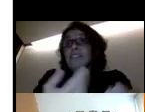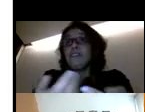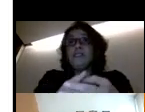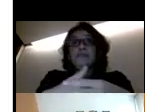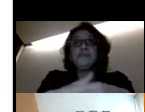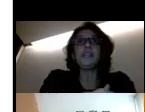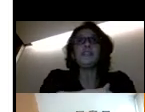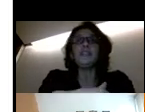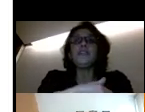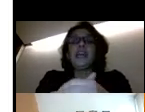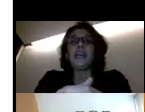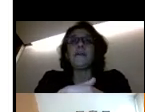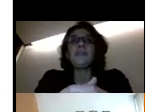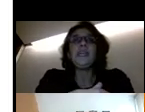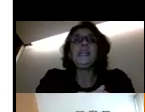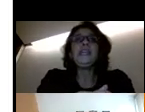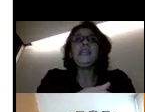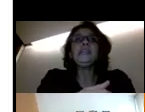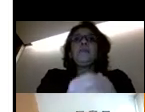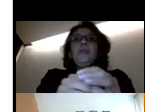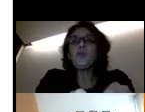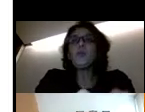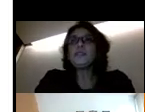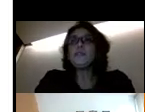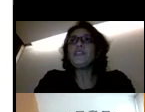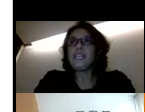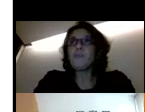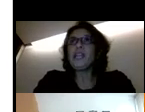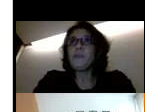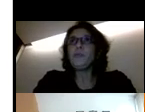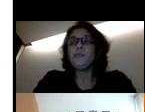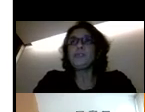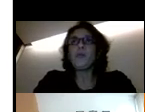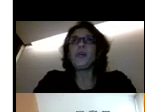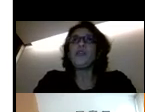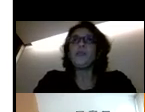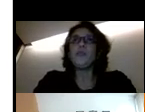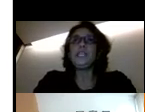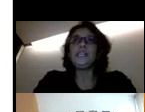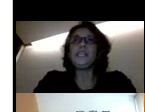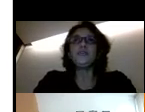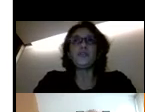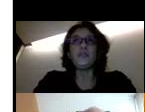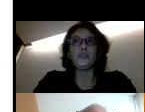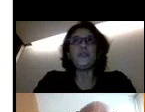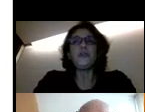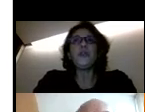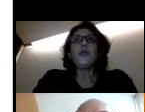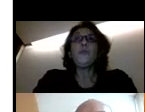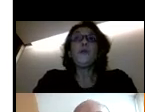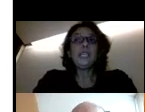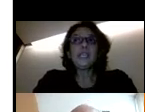sido el evento? ¿Cierto? Y también modificamos la pregunta, ¿cuándo descubriste que eras